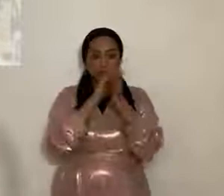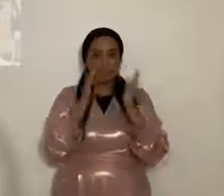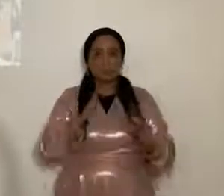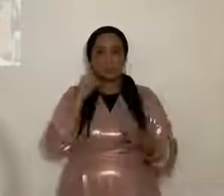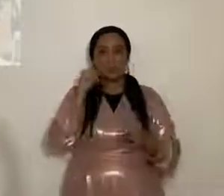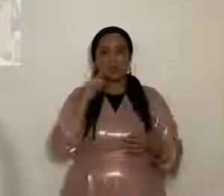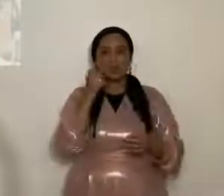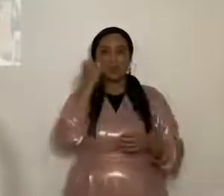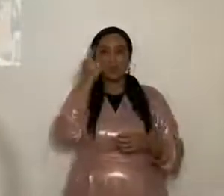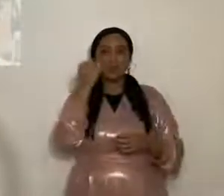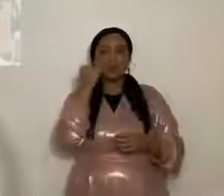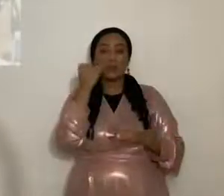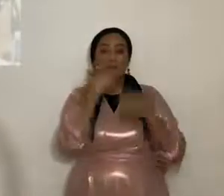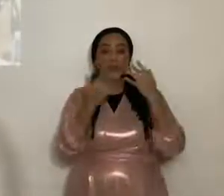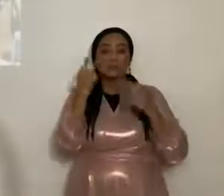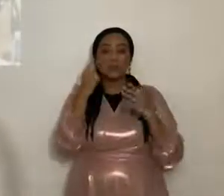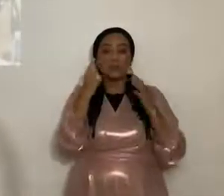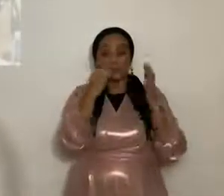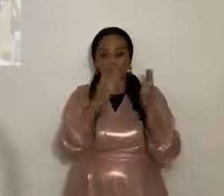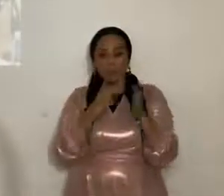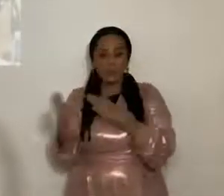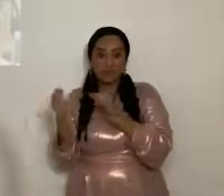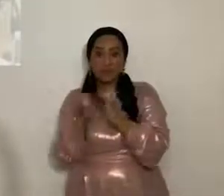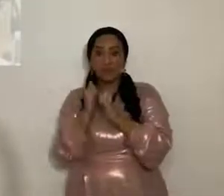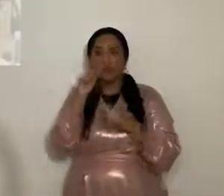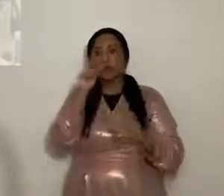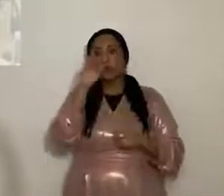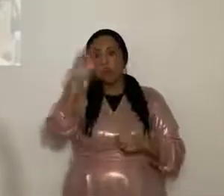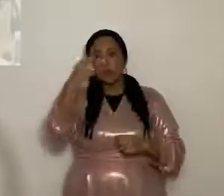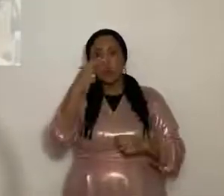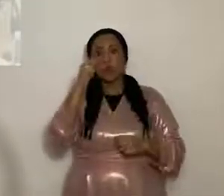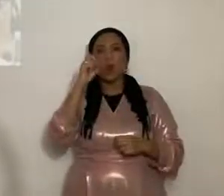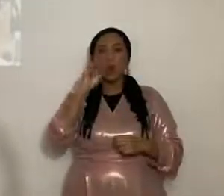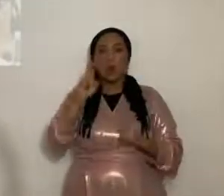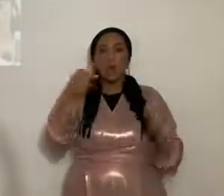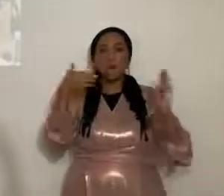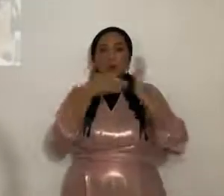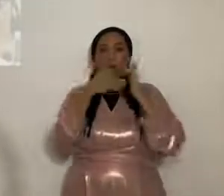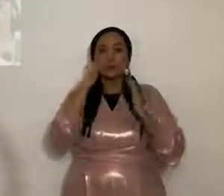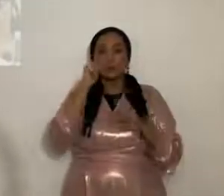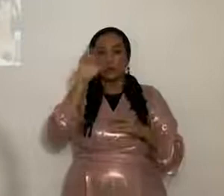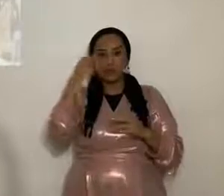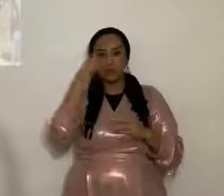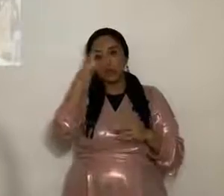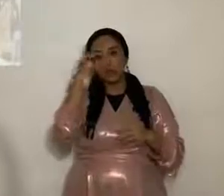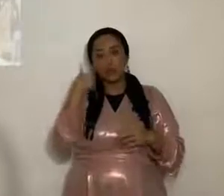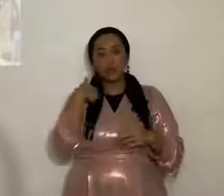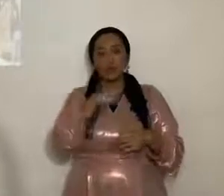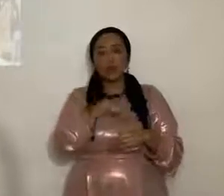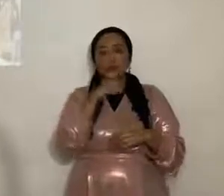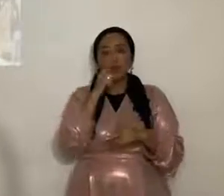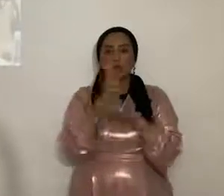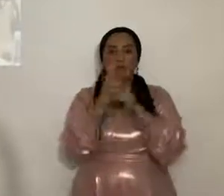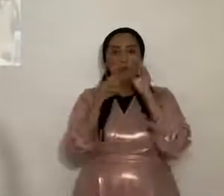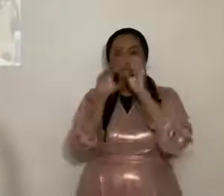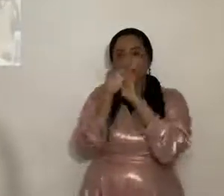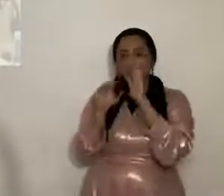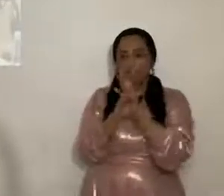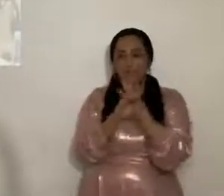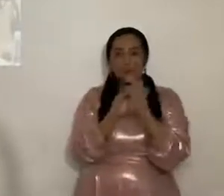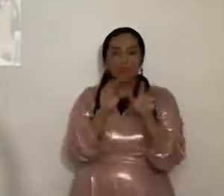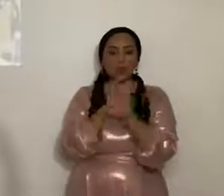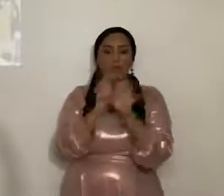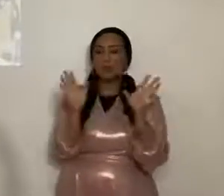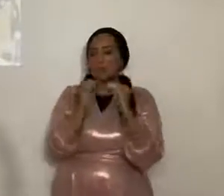saber entender si algo va conforme a la Torá o es contra la Torá, porque nosotros que guardamos los mandamientos ya